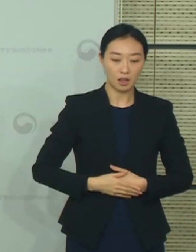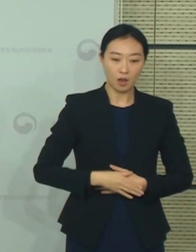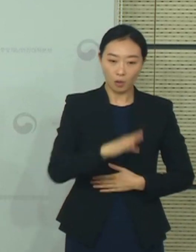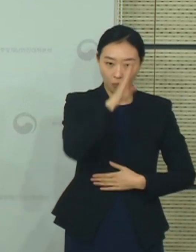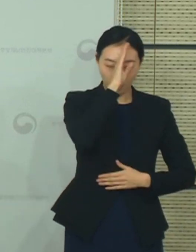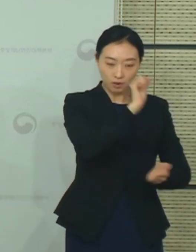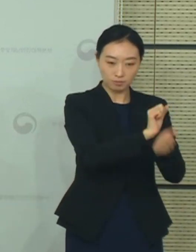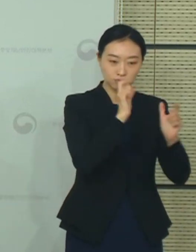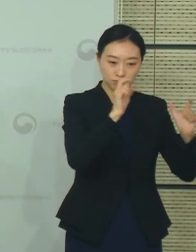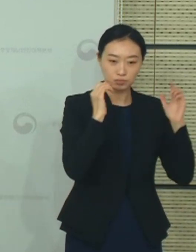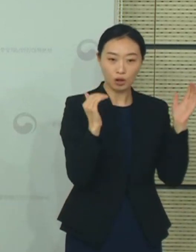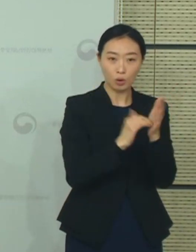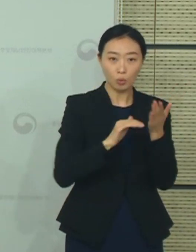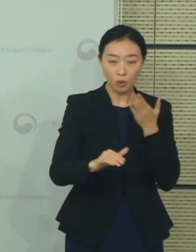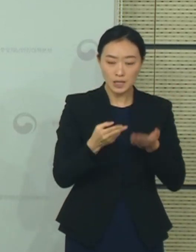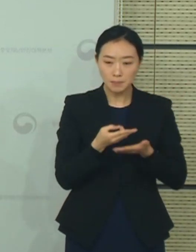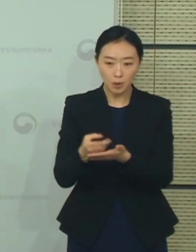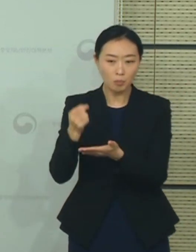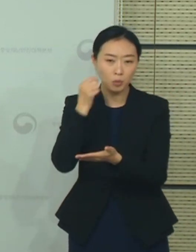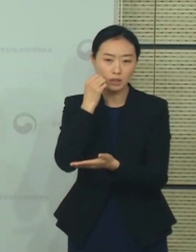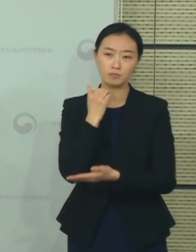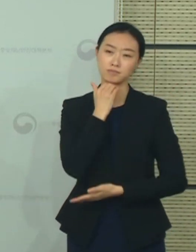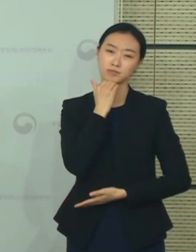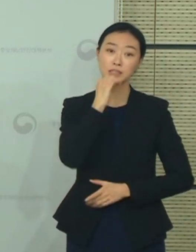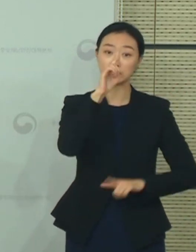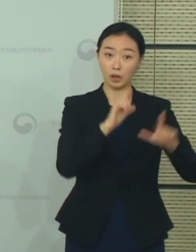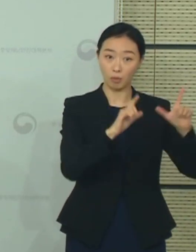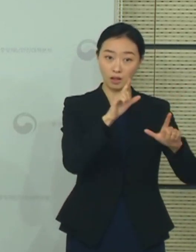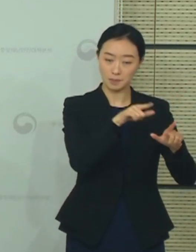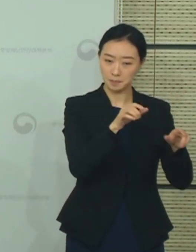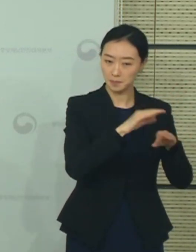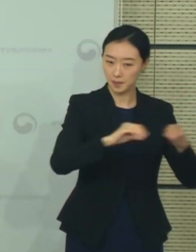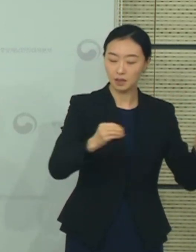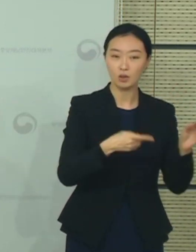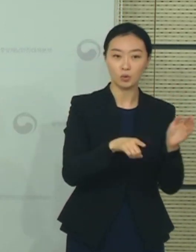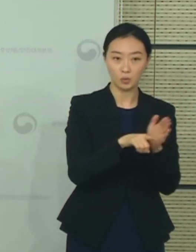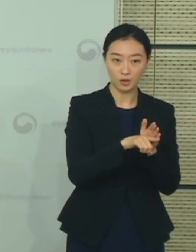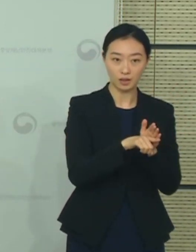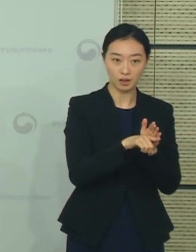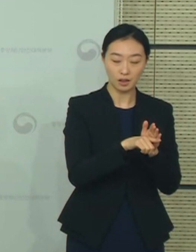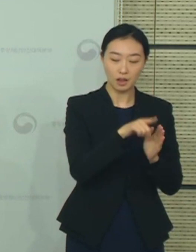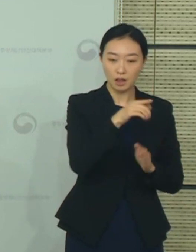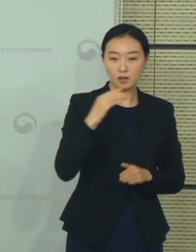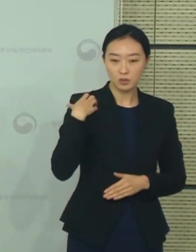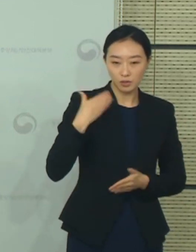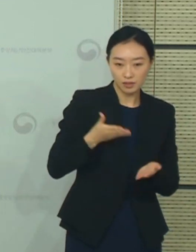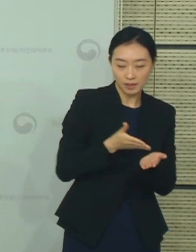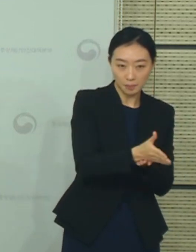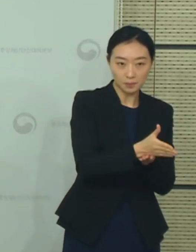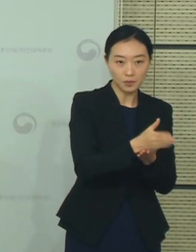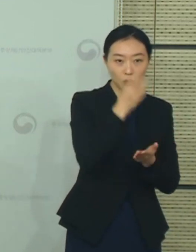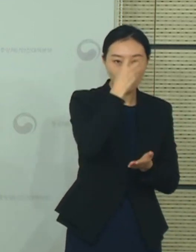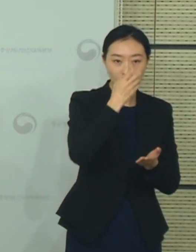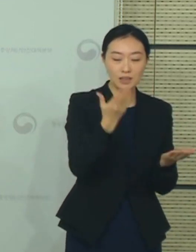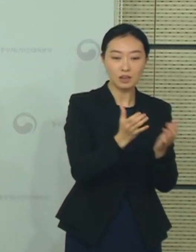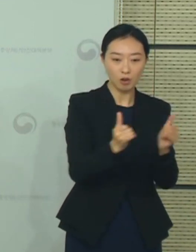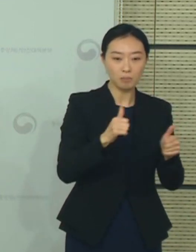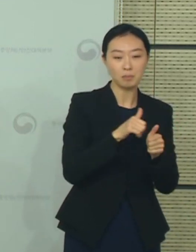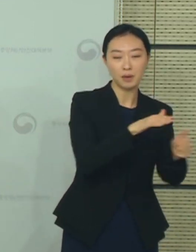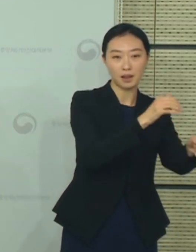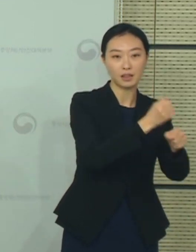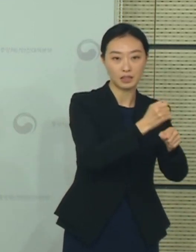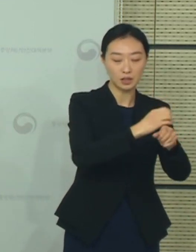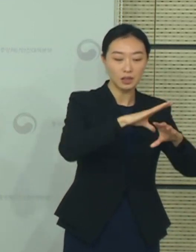문제가 있어 이를 해결하기 위해 현지 병원에 전담 관리 인력을 파견하는 등 개선 조치를 취하기로